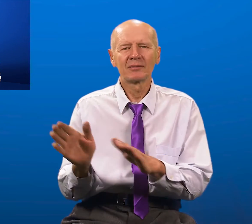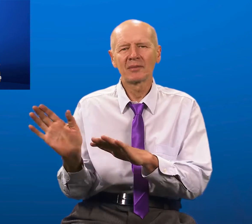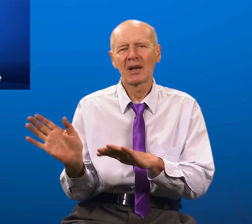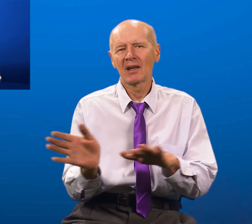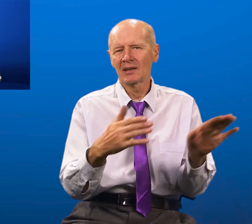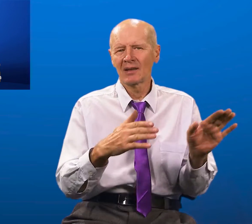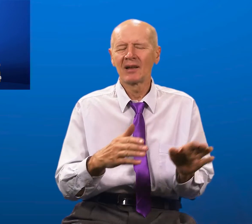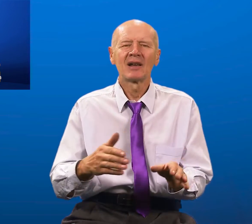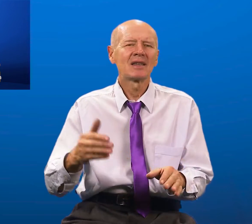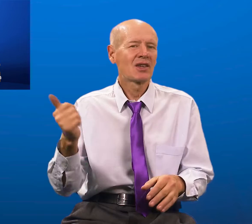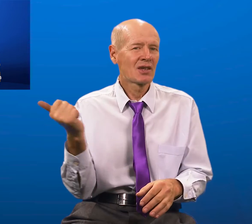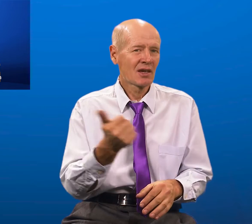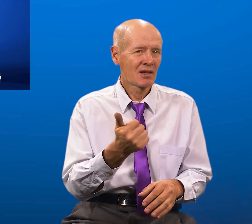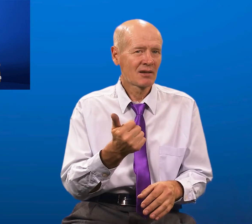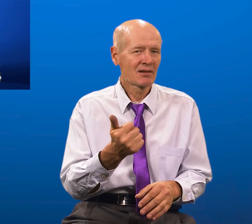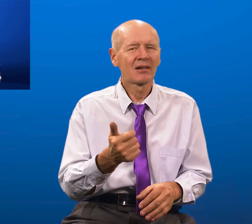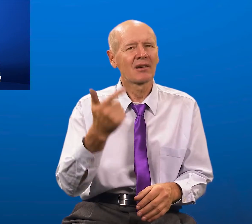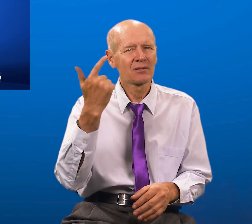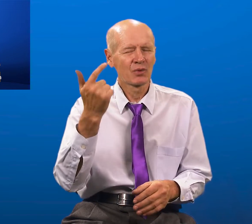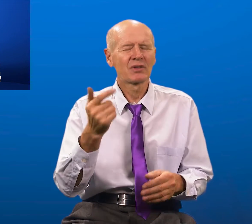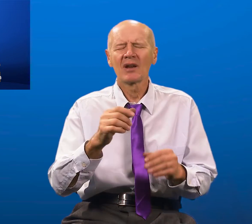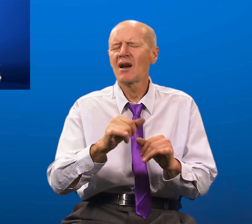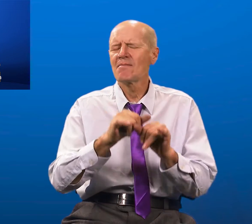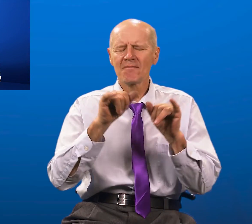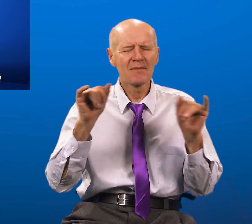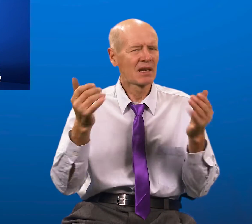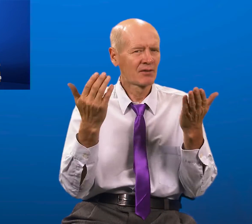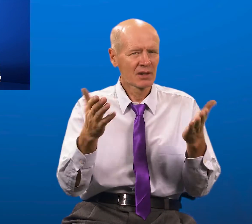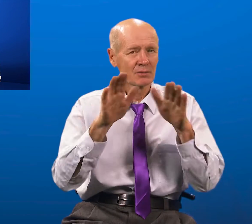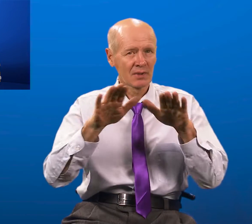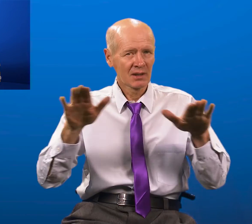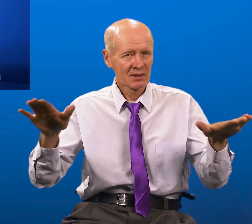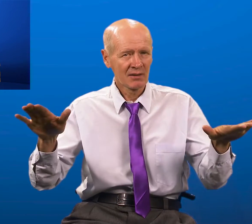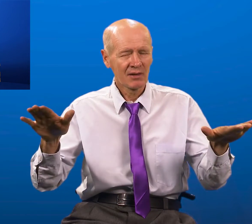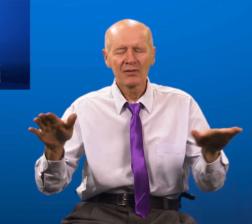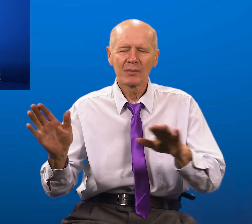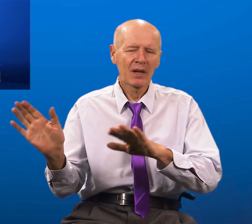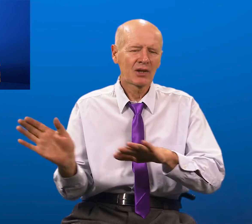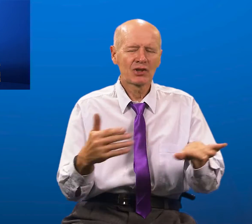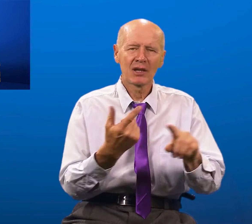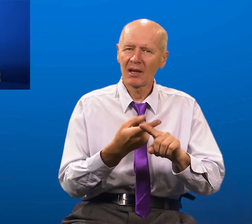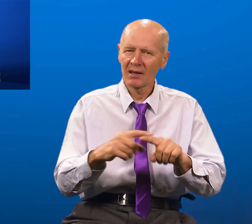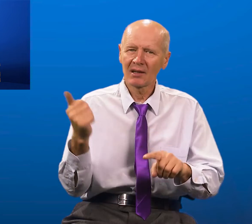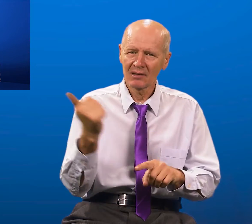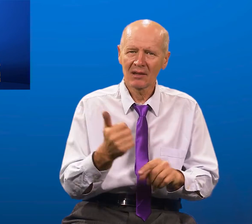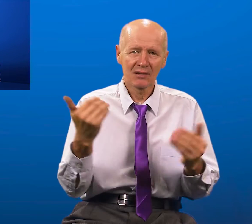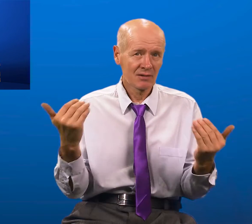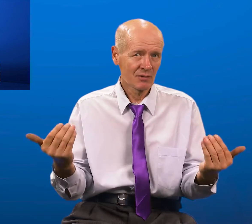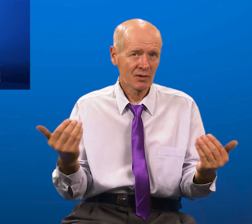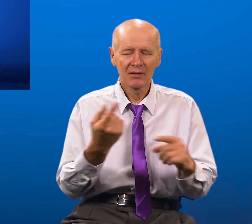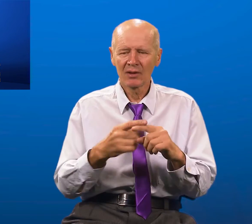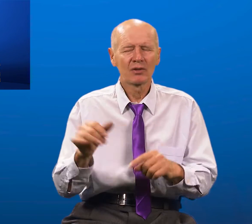очередная неделя, и мы верим, что Господь обильно вас благословлял в течение этой недели. И вот сегодня, в этот